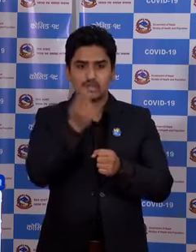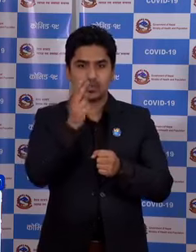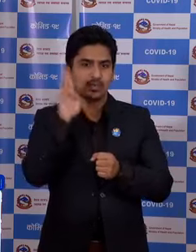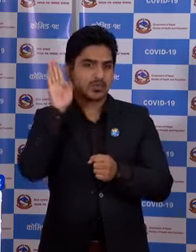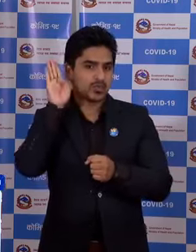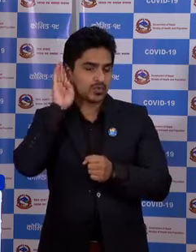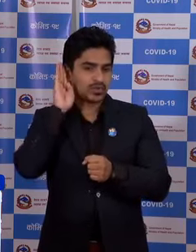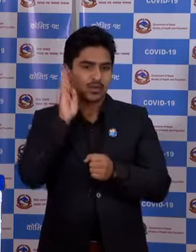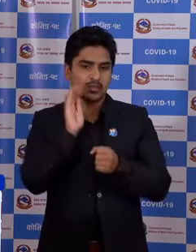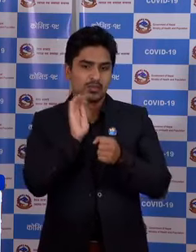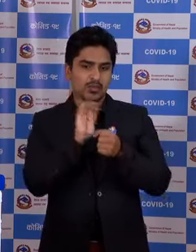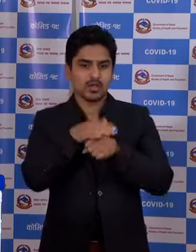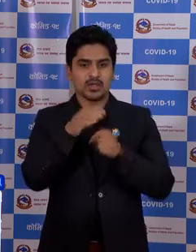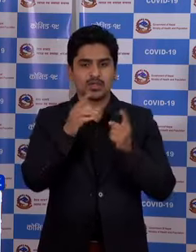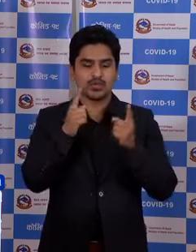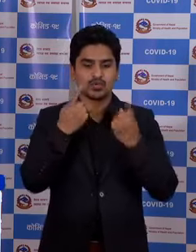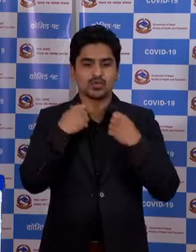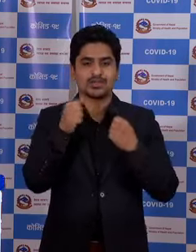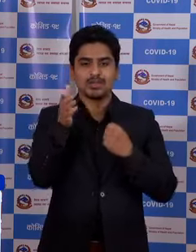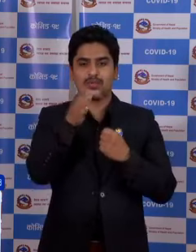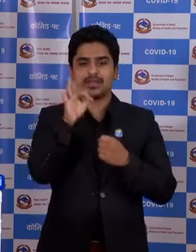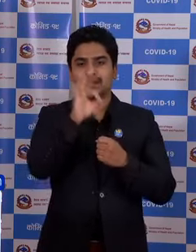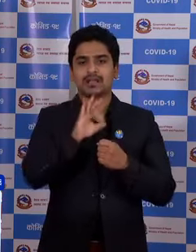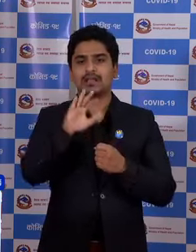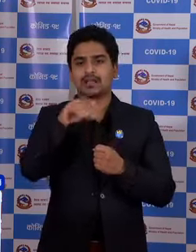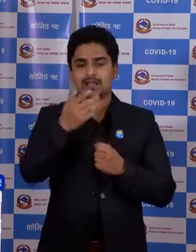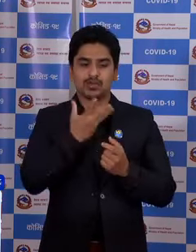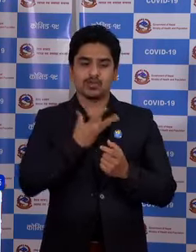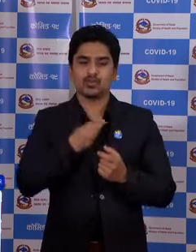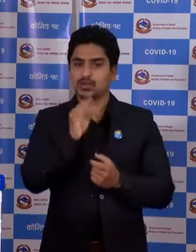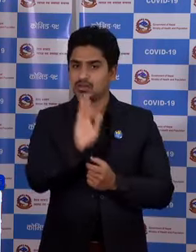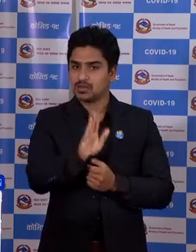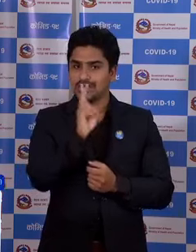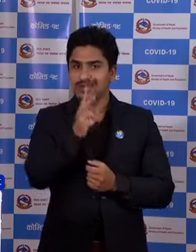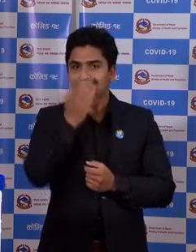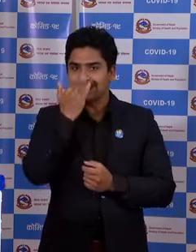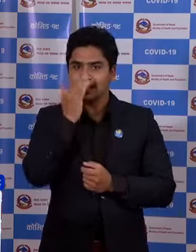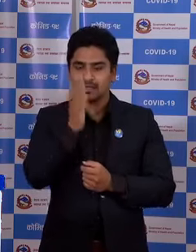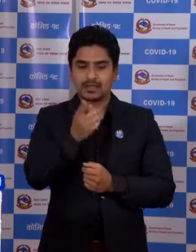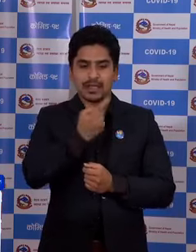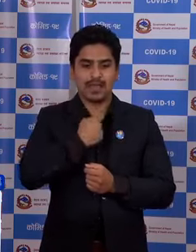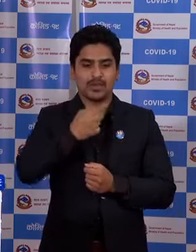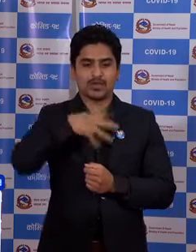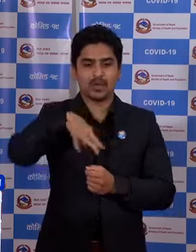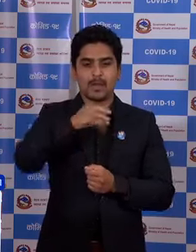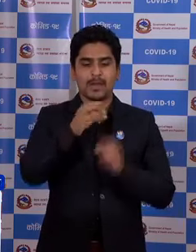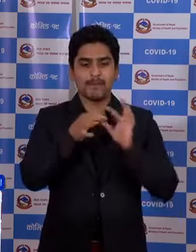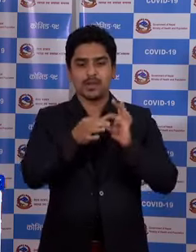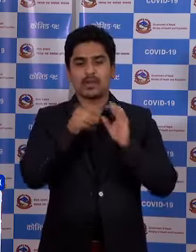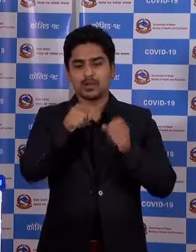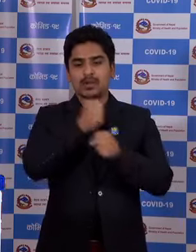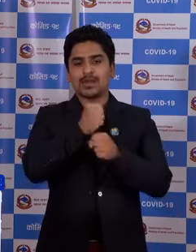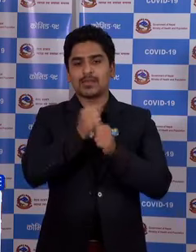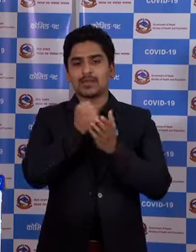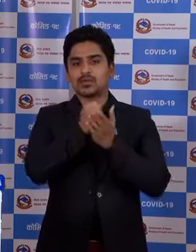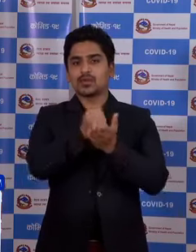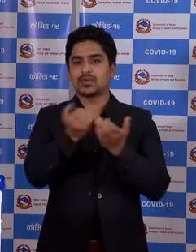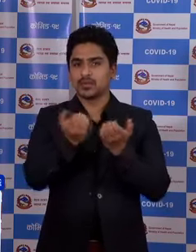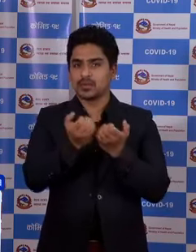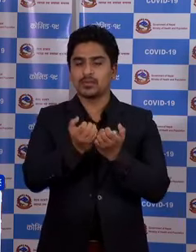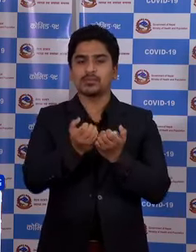सुन्दा अझ बढी स्वास्थ्य तथा जनसङ्ख्या मन्त्रालयलाई दुःख लागेको छ। त्यसले गर्दा हामी सबैले मिलेर यो कार्यमा सहयोग